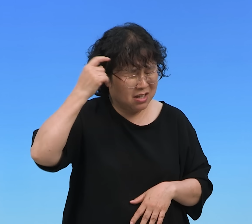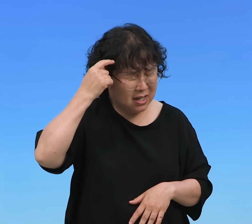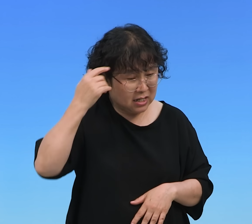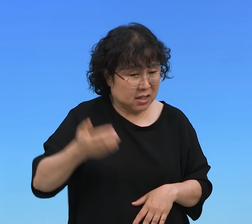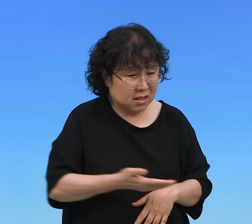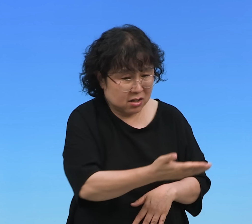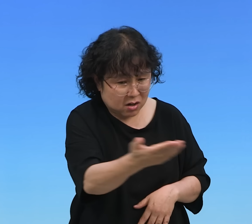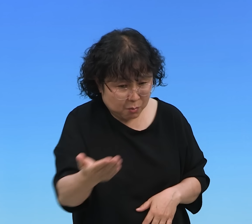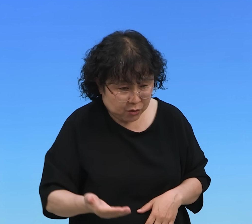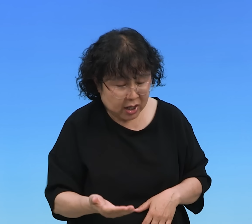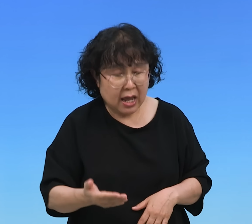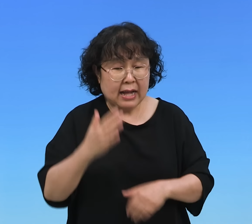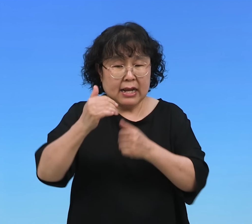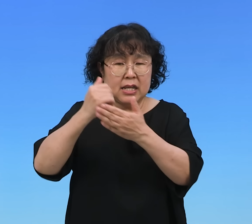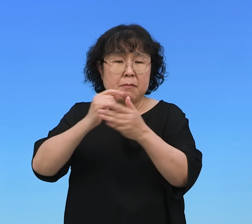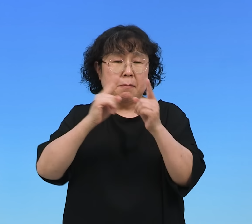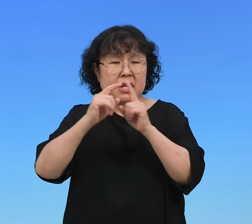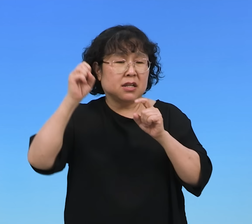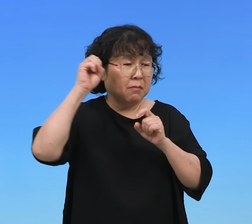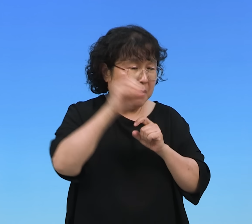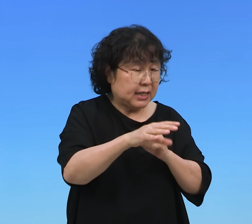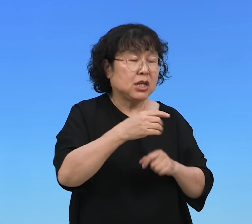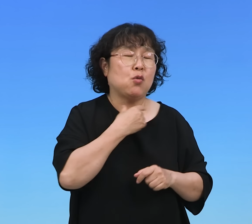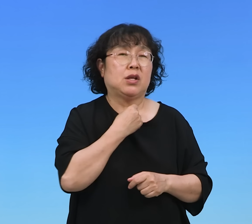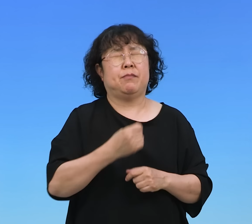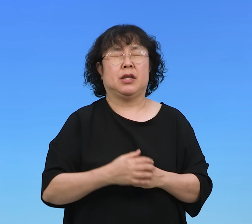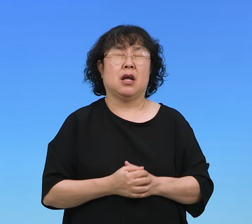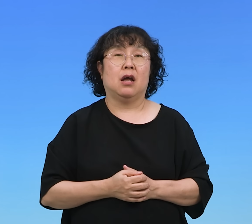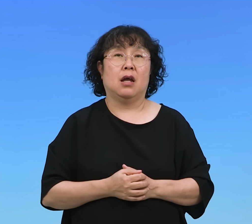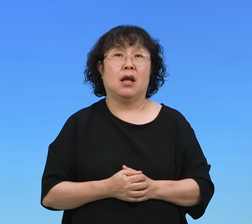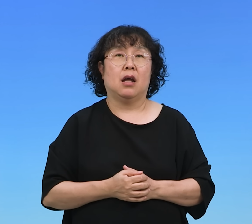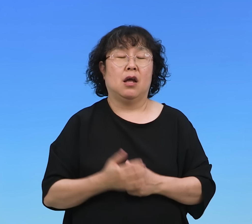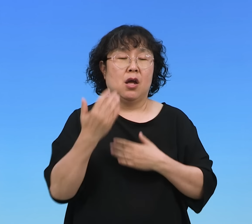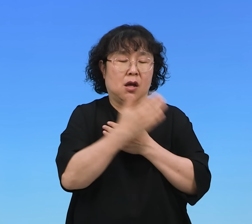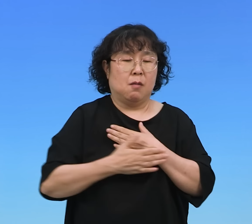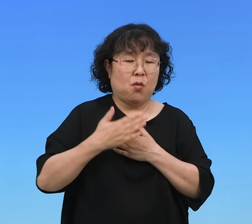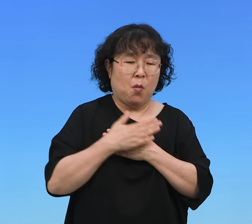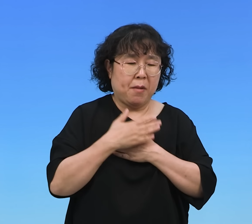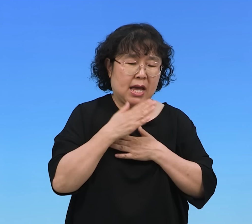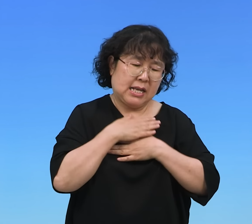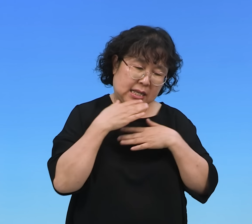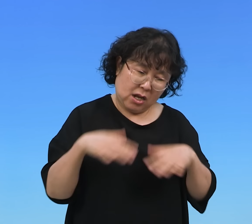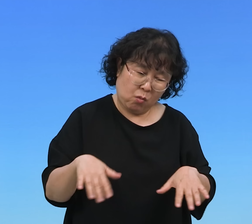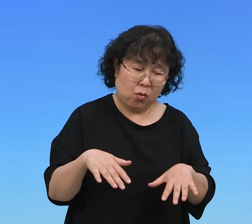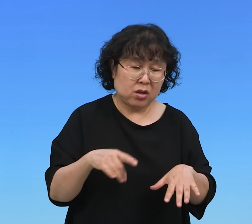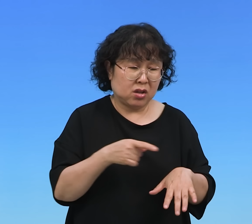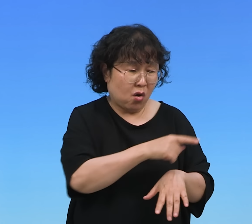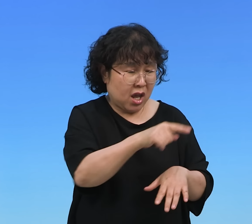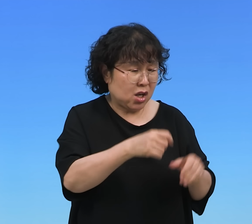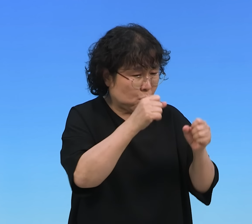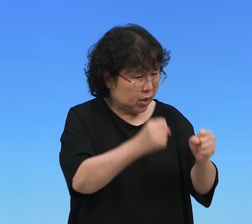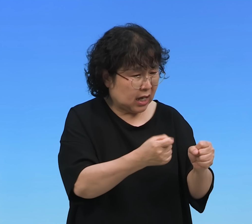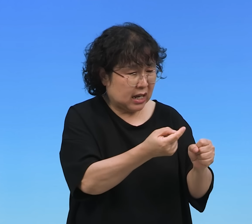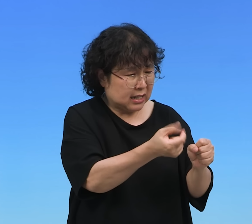분들에게 하나님이 말씀해 주시기 원합니다. 몸에 기운 빠지면 존재가 작아지냐? 나는 너를